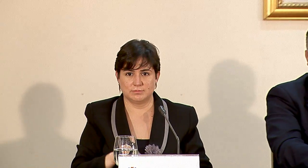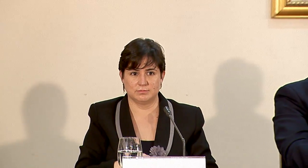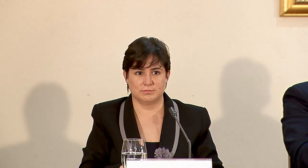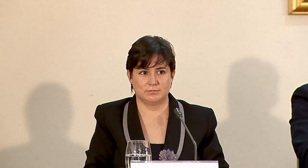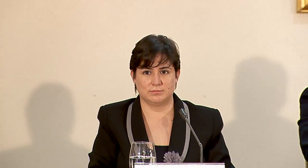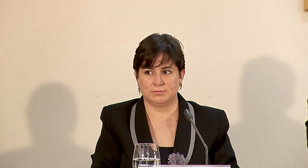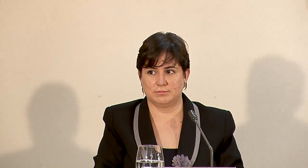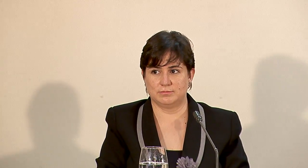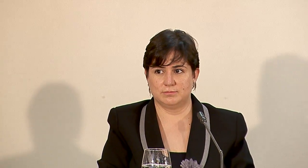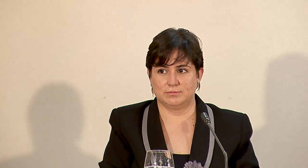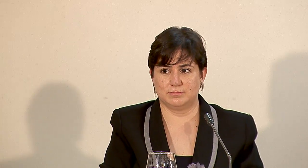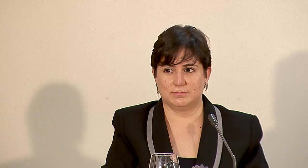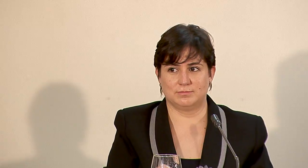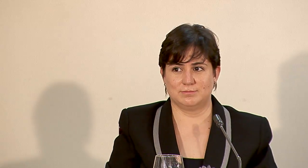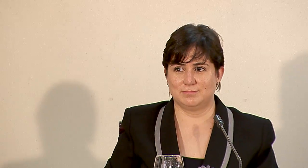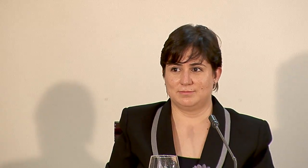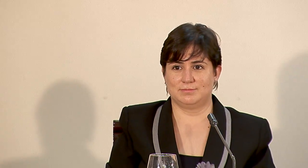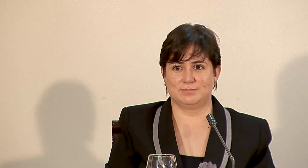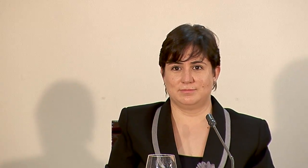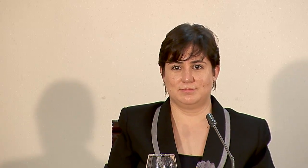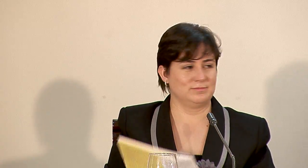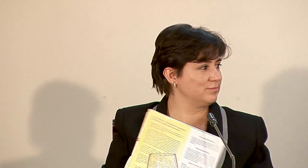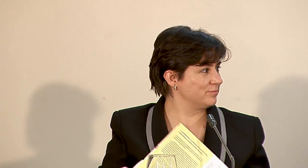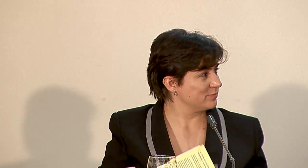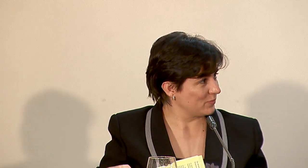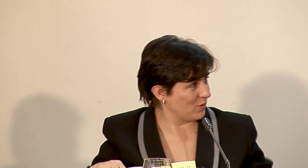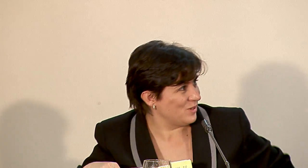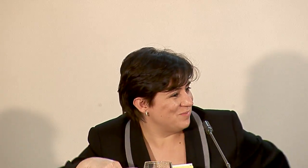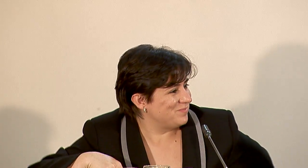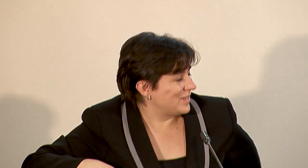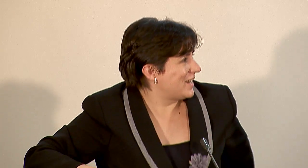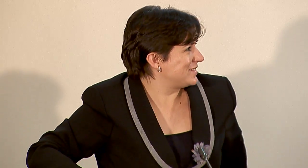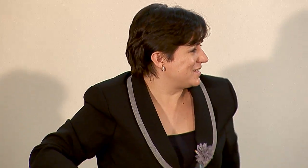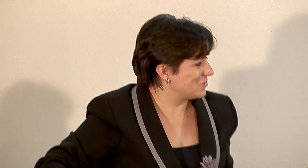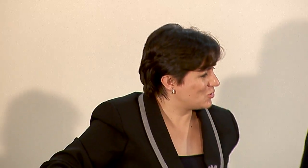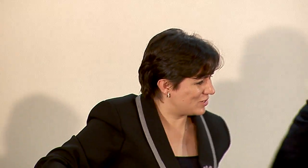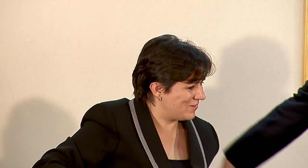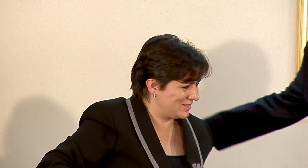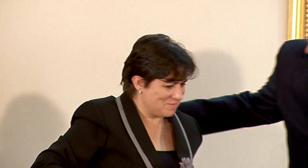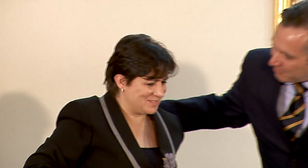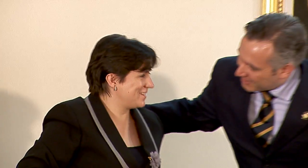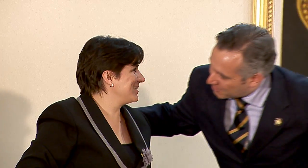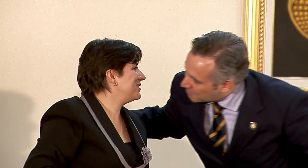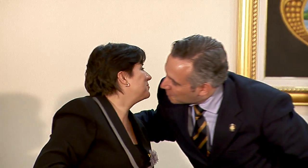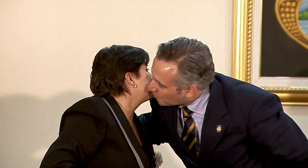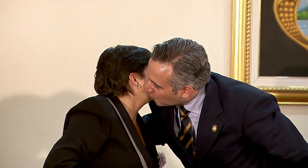nos despedimos a la señora defensora para proseguir con otros temas de su interés.